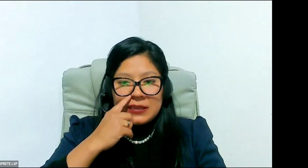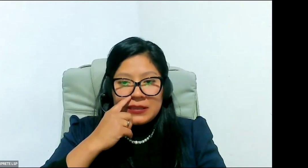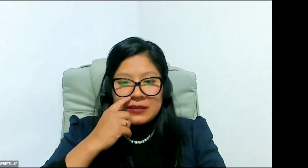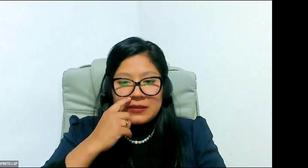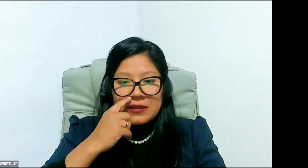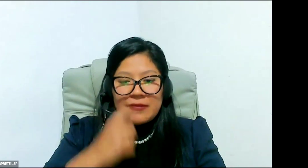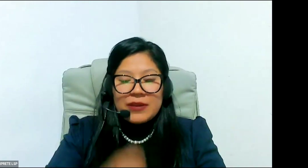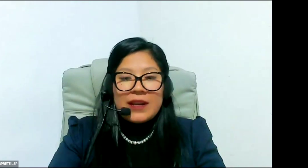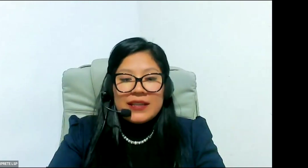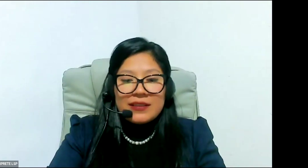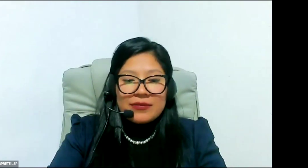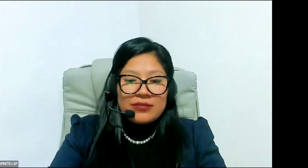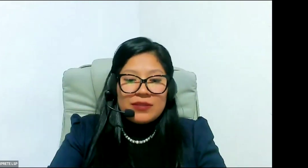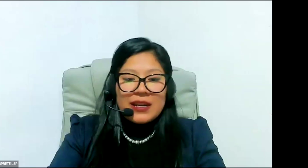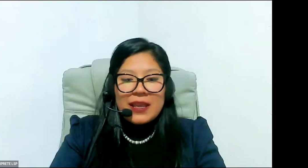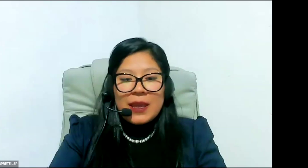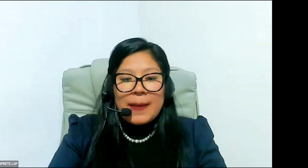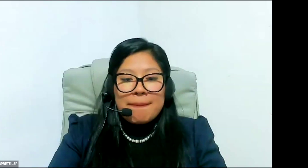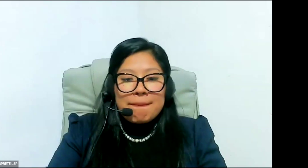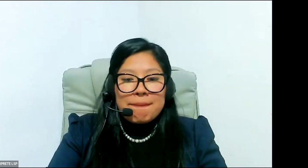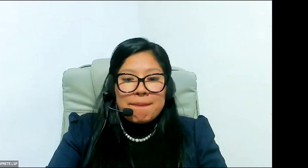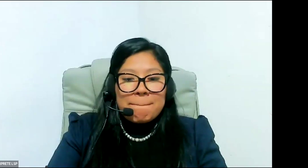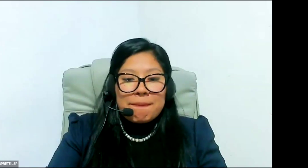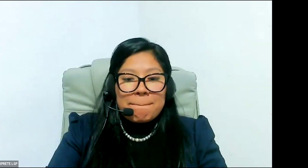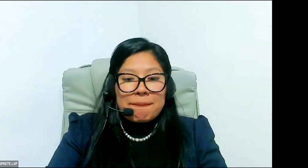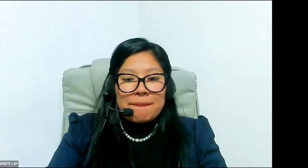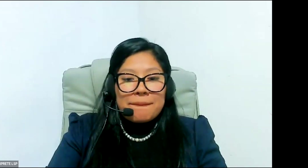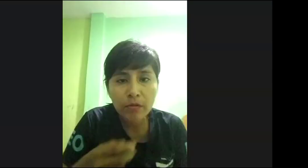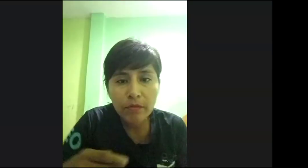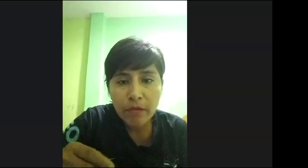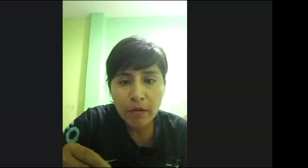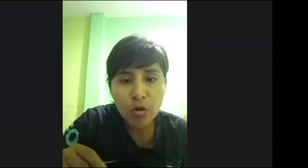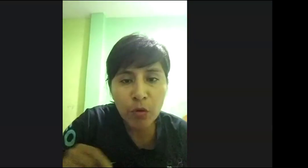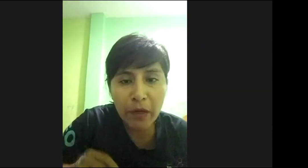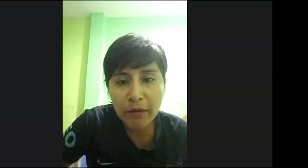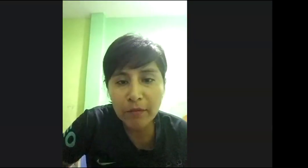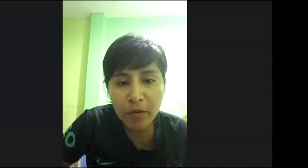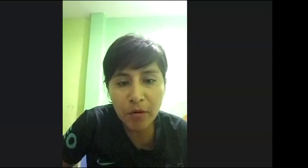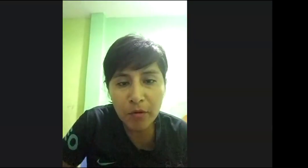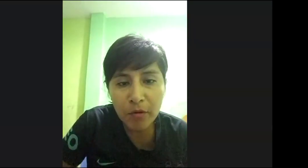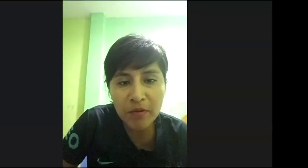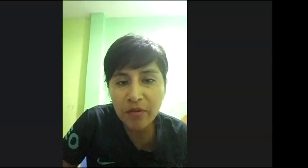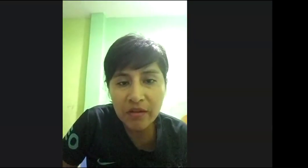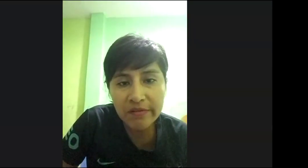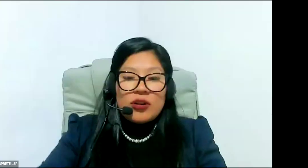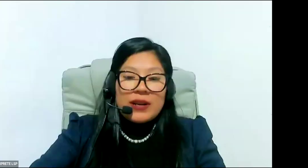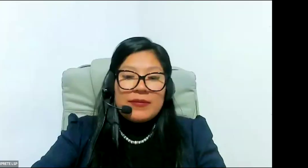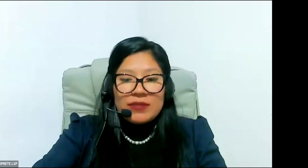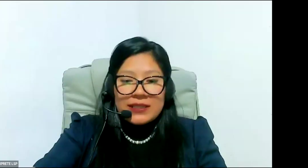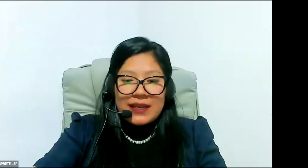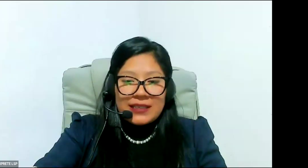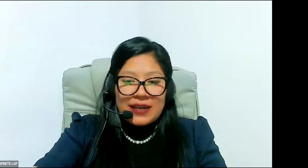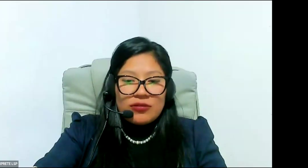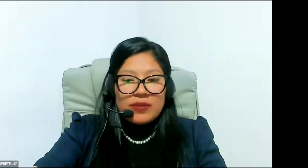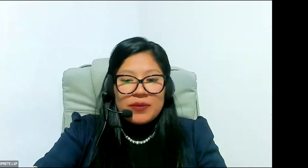señas A ver cuál es te vamos a ayudar no no logro visualizar no